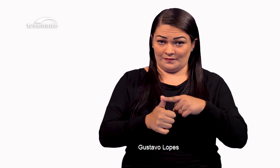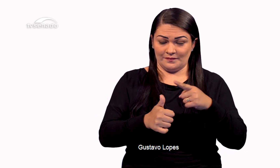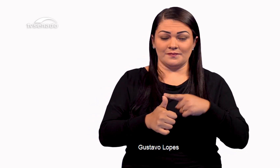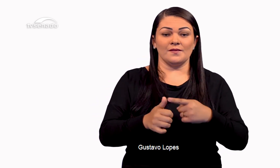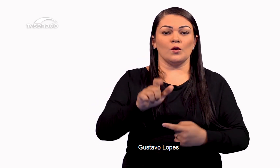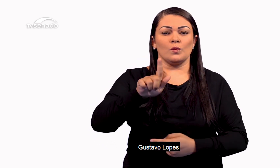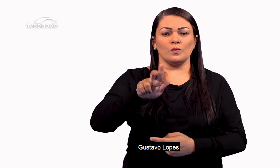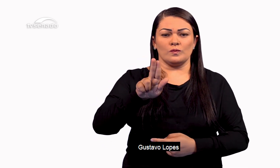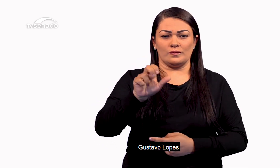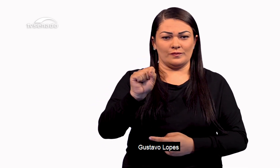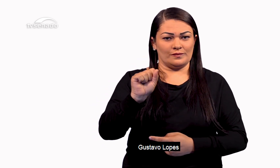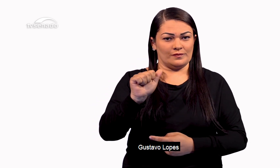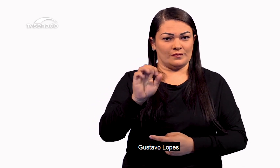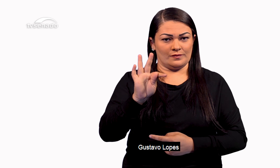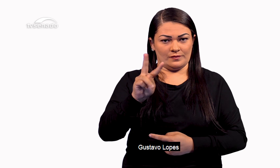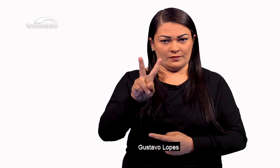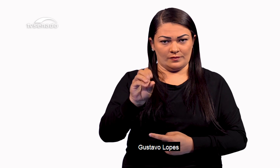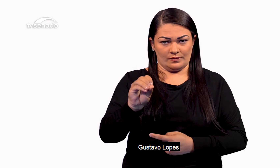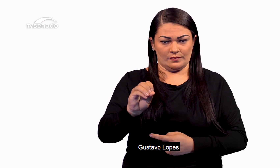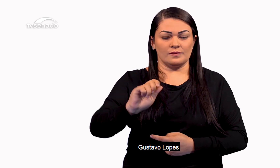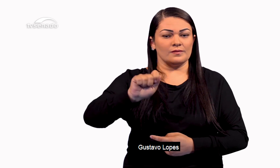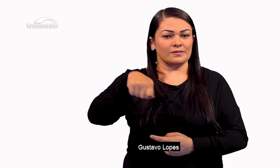gustavo lopes